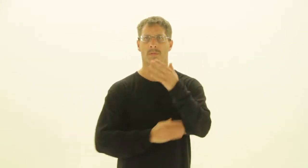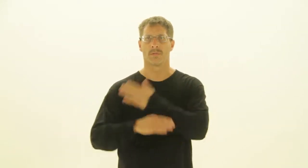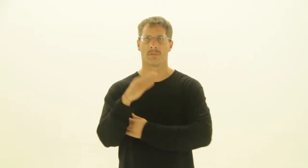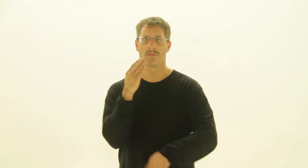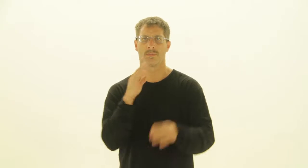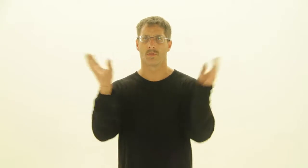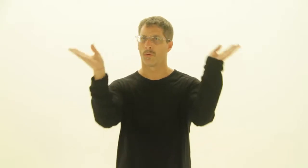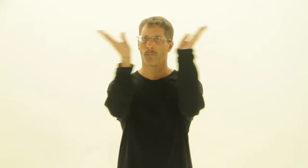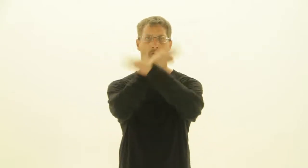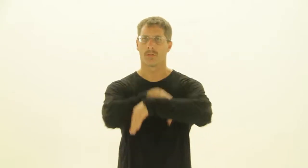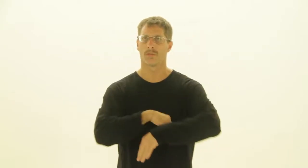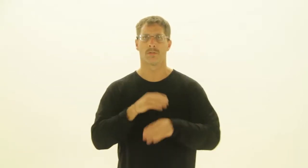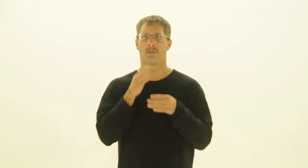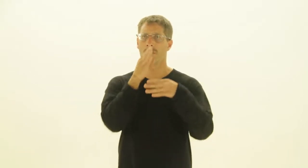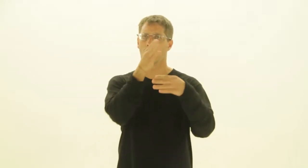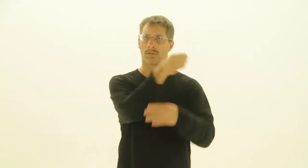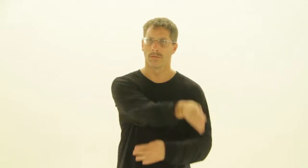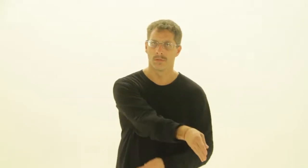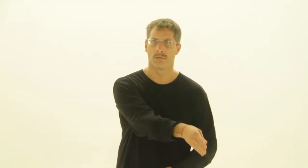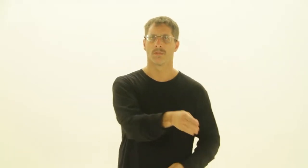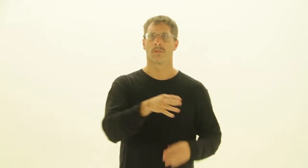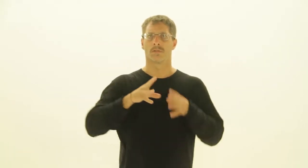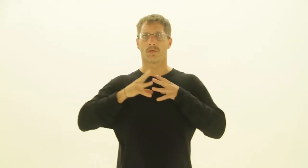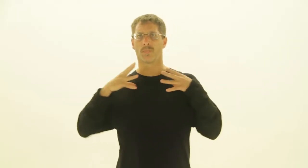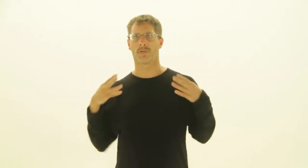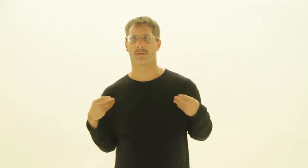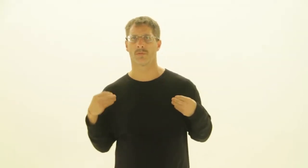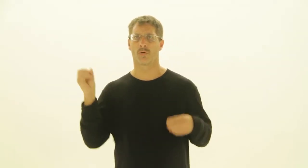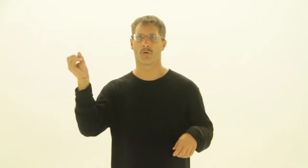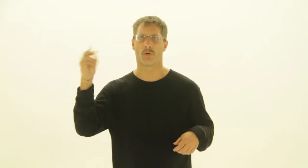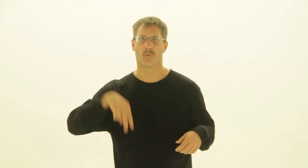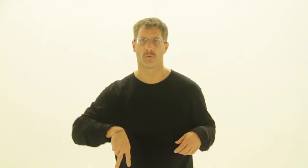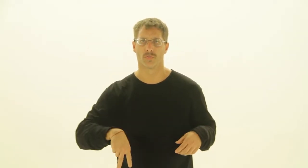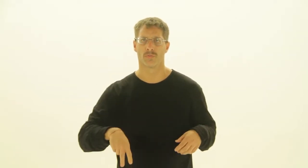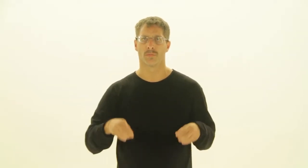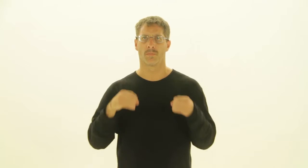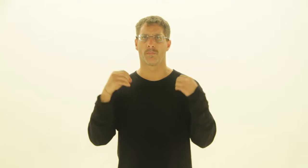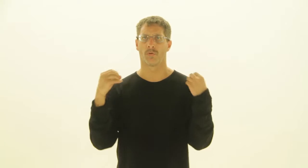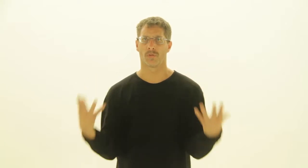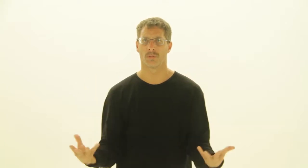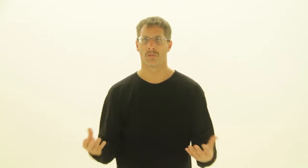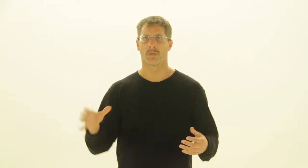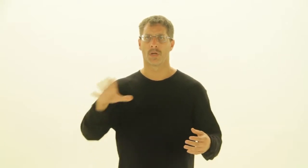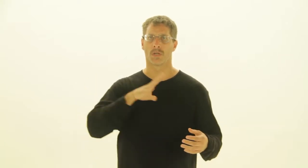no pueden participar o ir a una escuela común? ¿Por qué? Porque existen